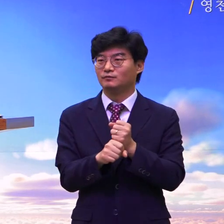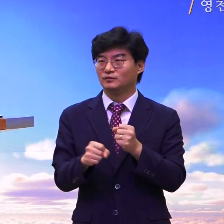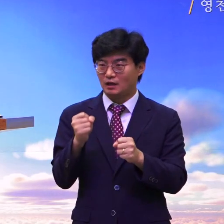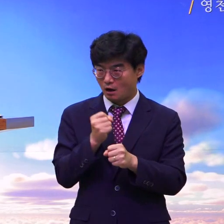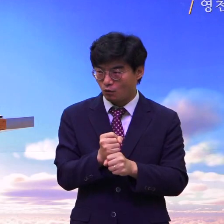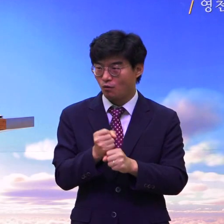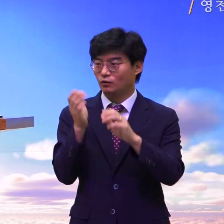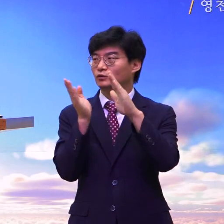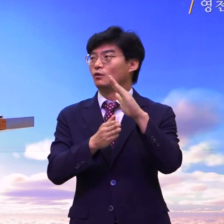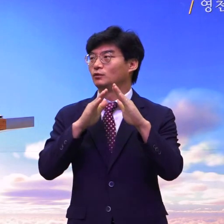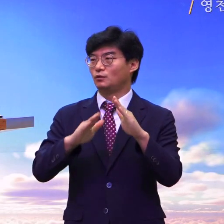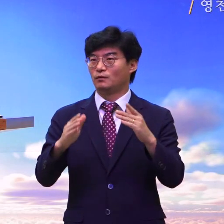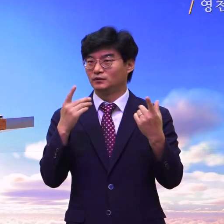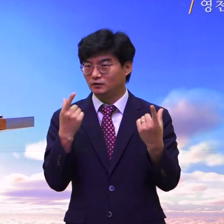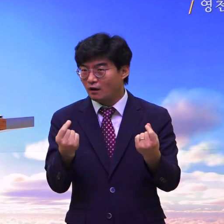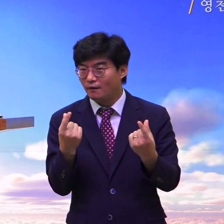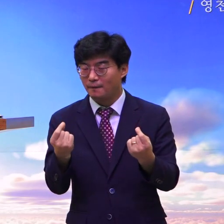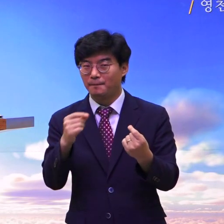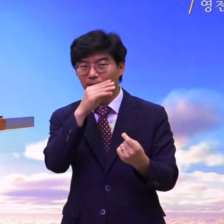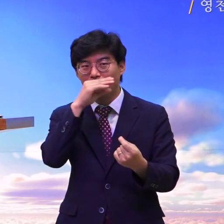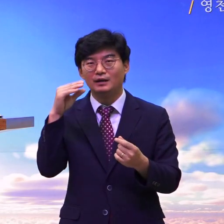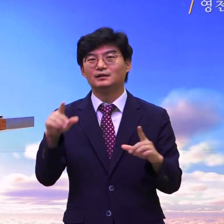모습으로 살아가야 합니다.